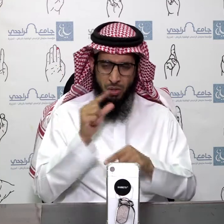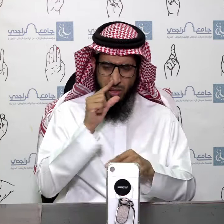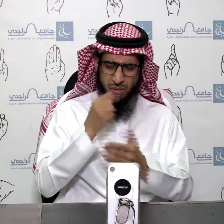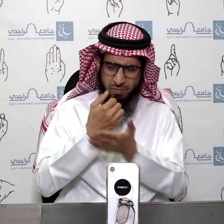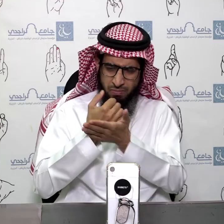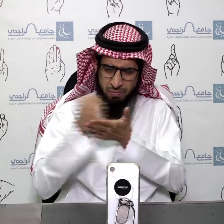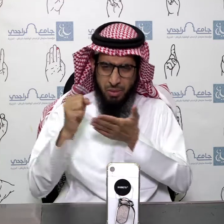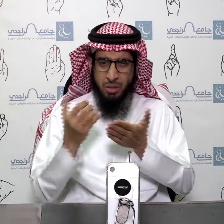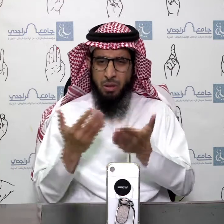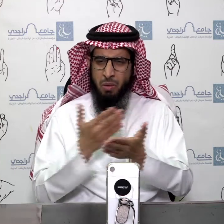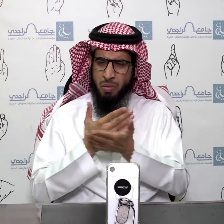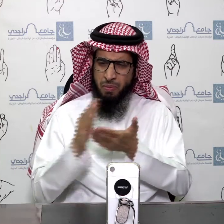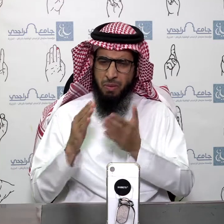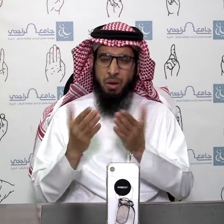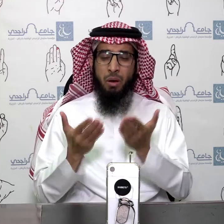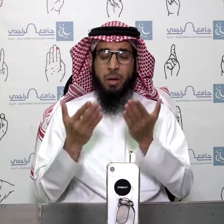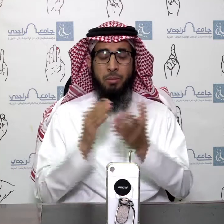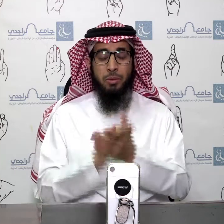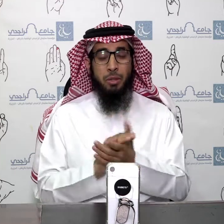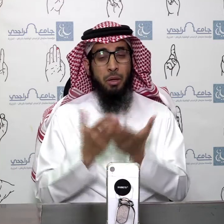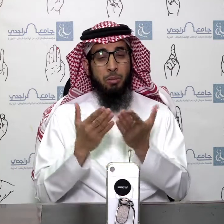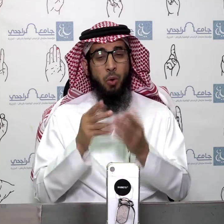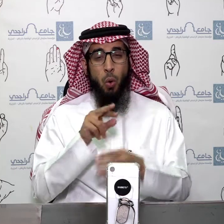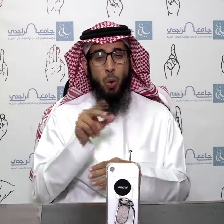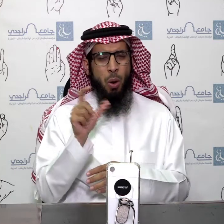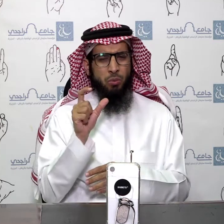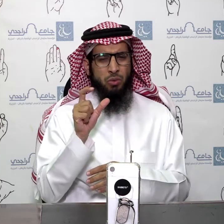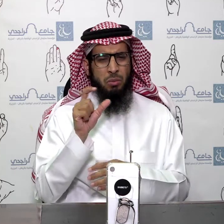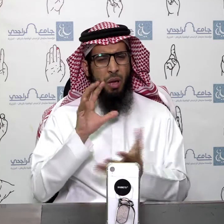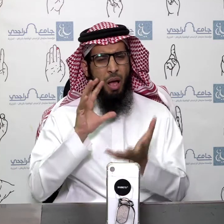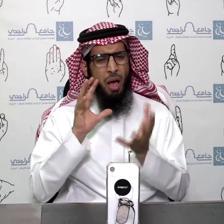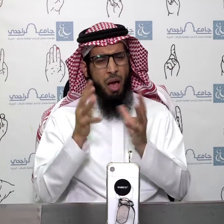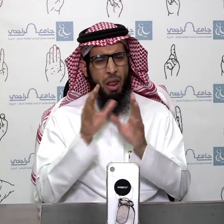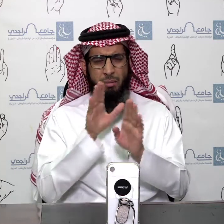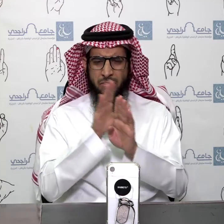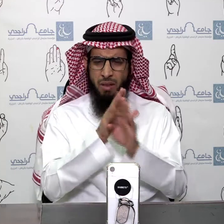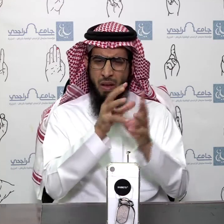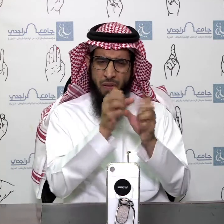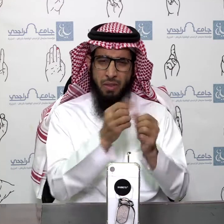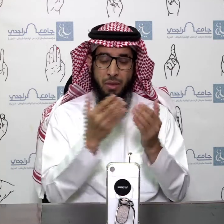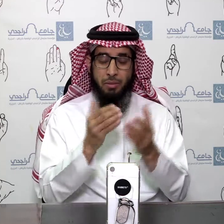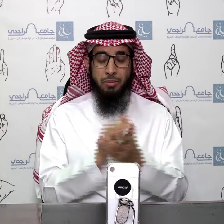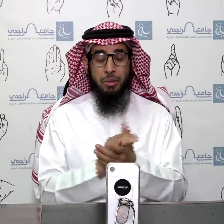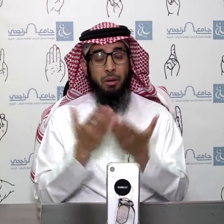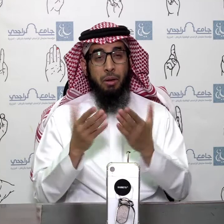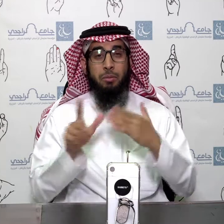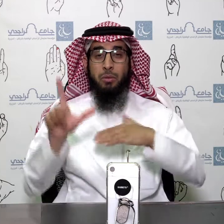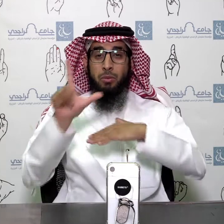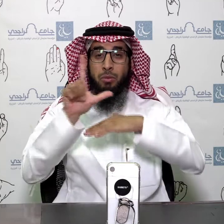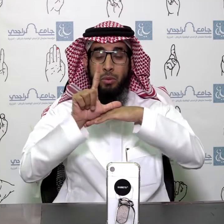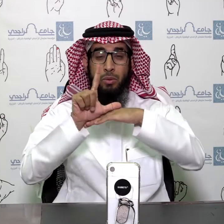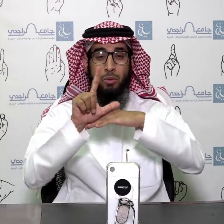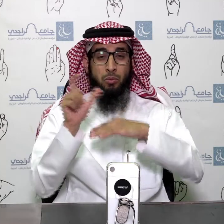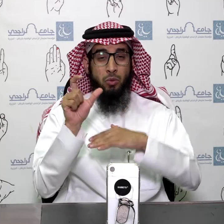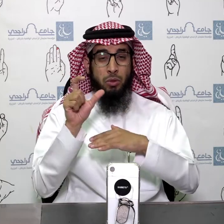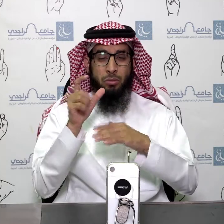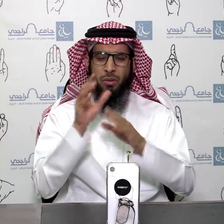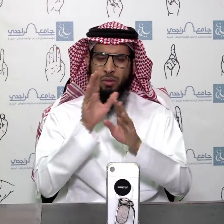الأرض ومغاربها، اللهم آمنا في أوطاننا، وأصلح أئمتنا وولاة أمورنا، واجعل ولايتنا في من خافك